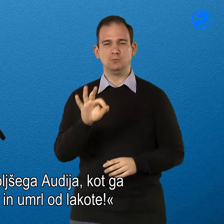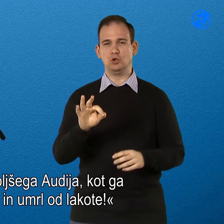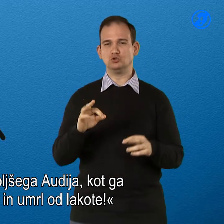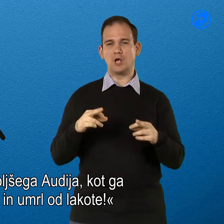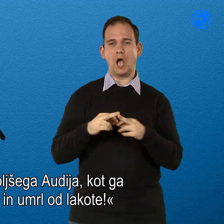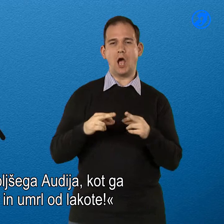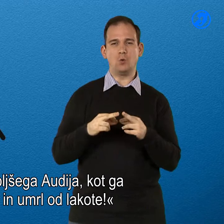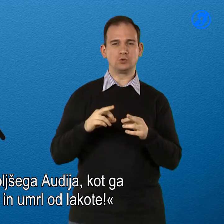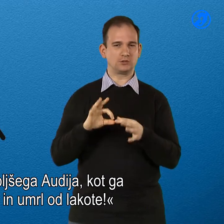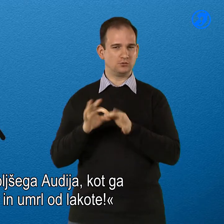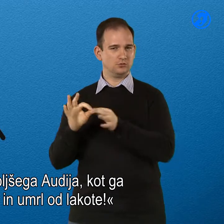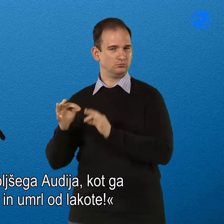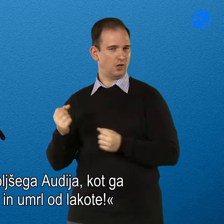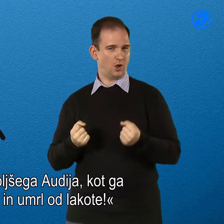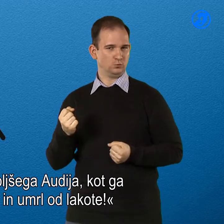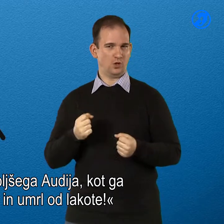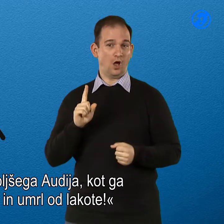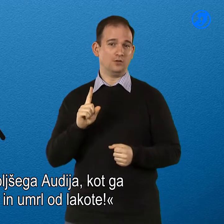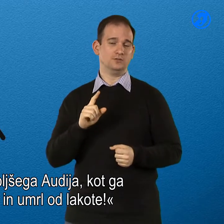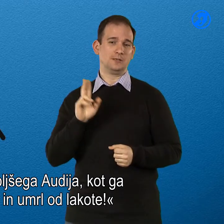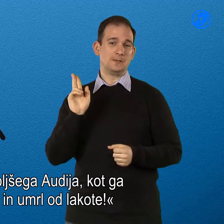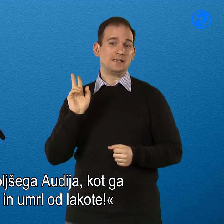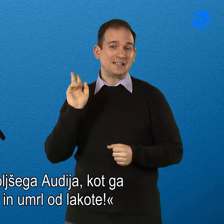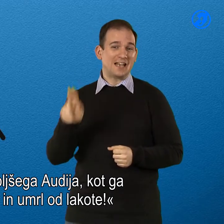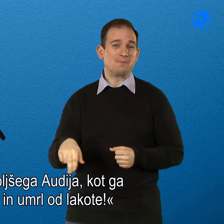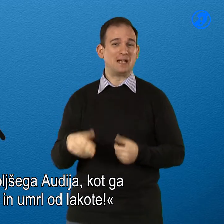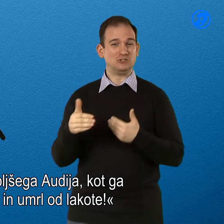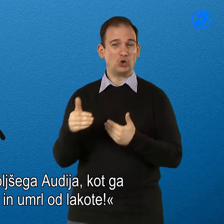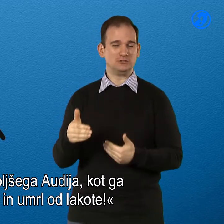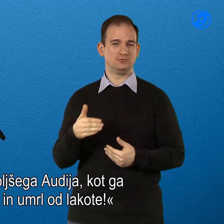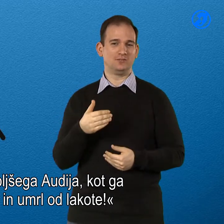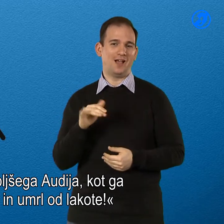boljšega audija, kot ga ima sosed, in umrl od lakote."